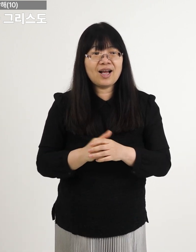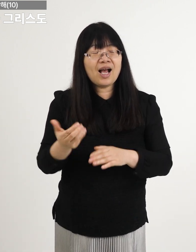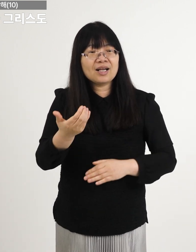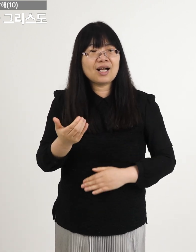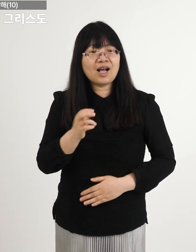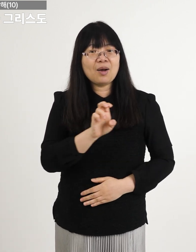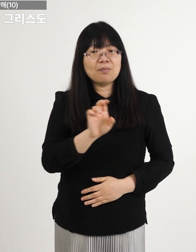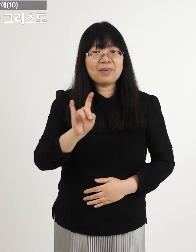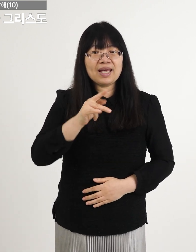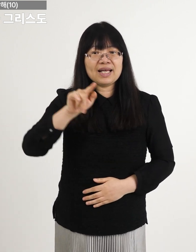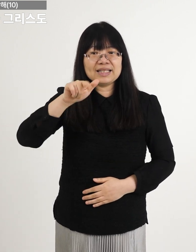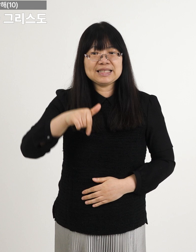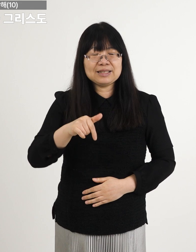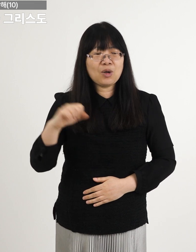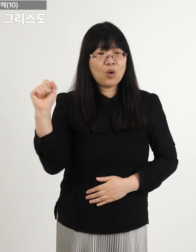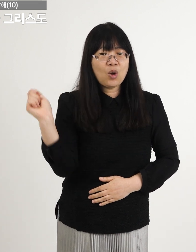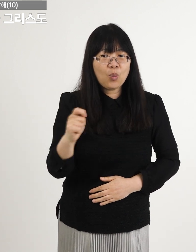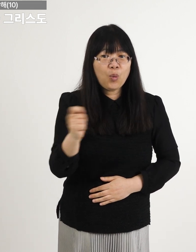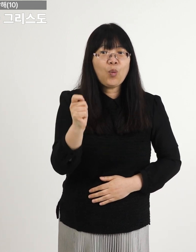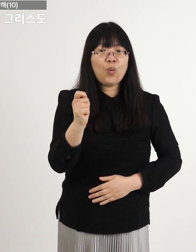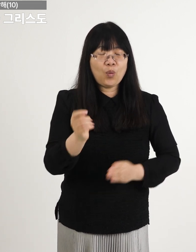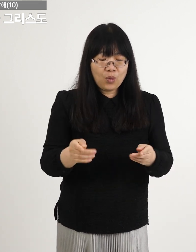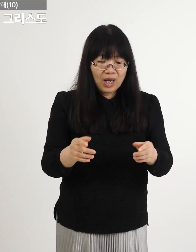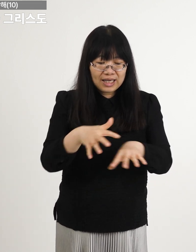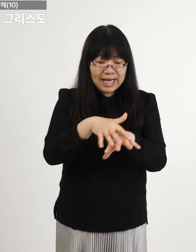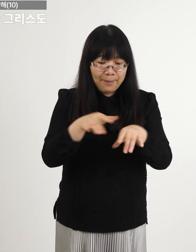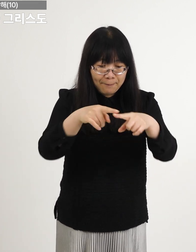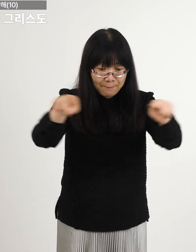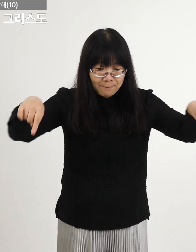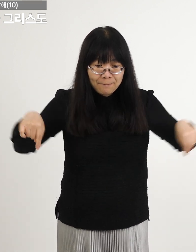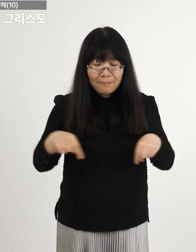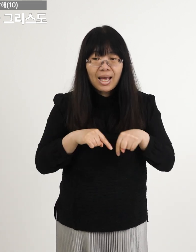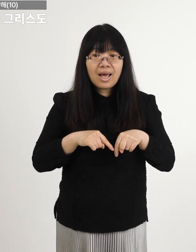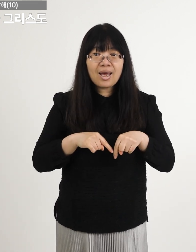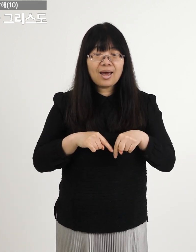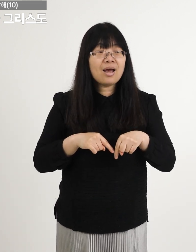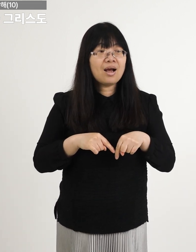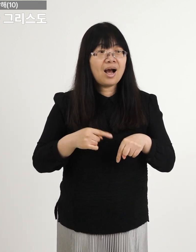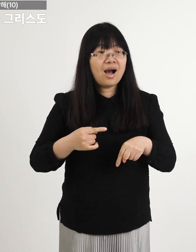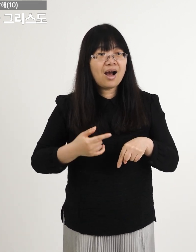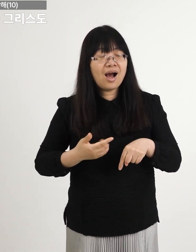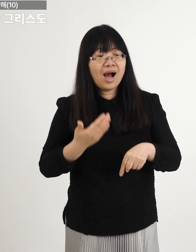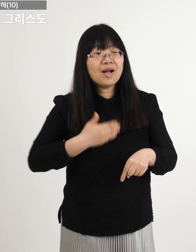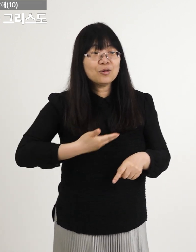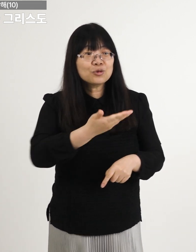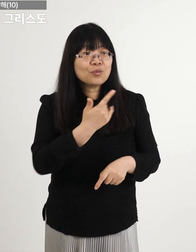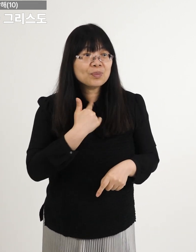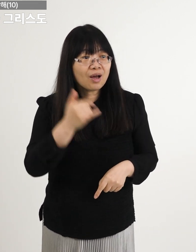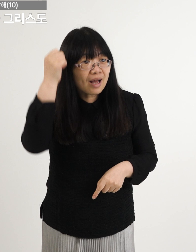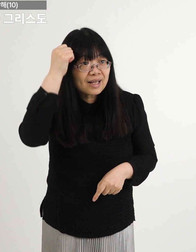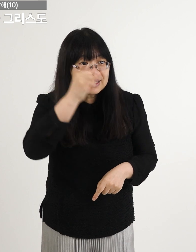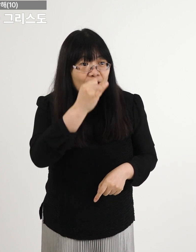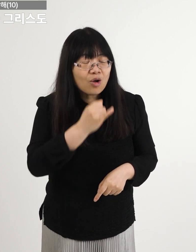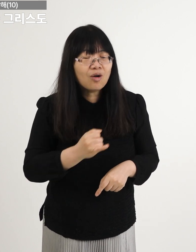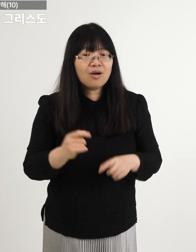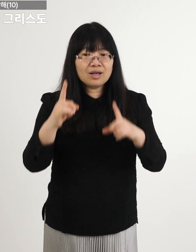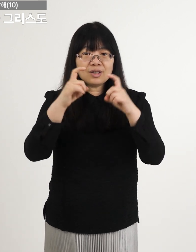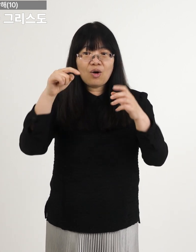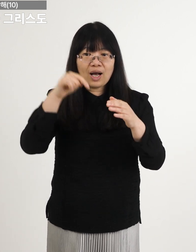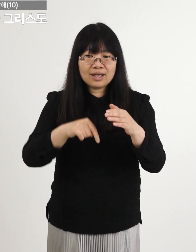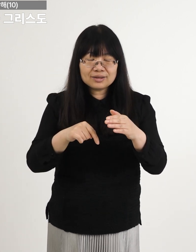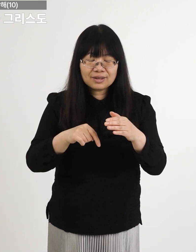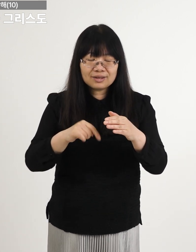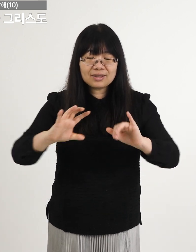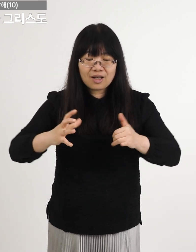했죠. 성 안의 세계가 전부인 줄 알고 살아왔던 공주에게